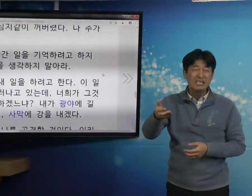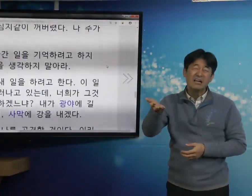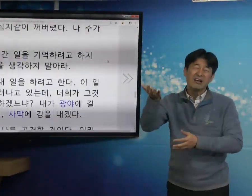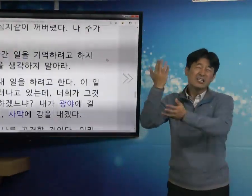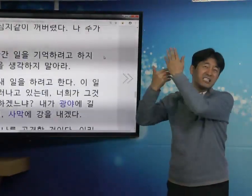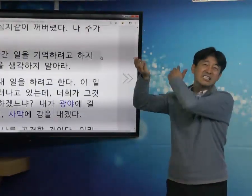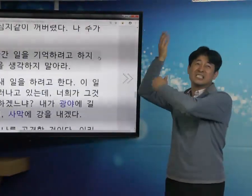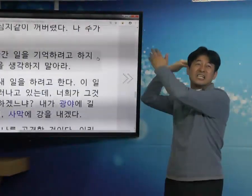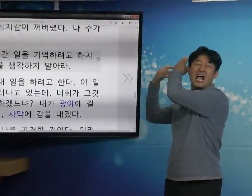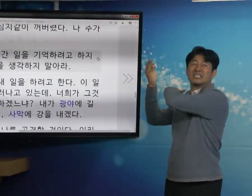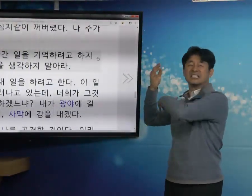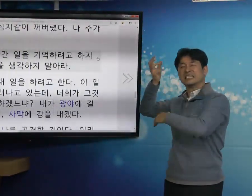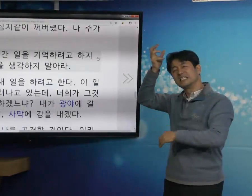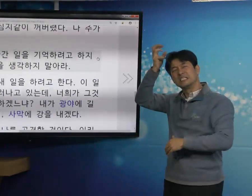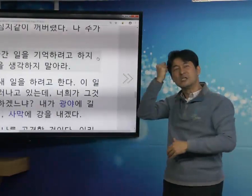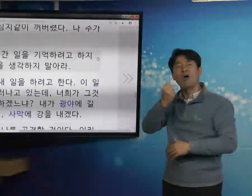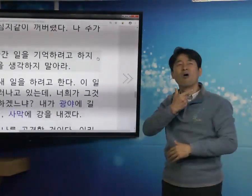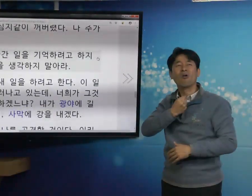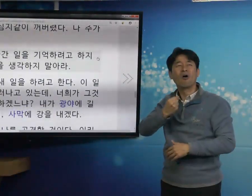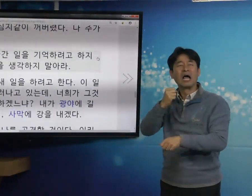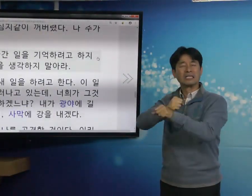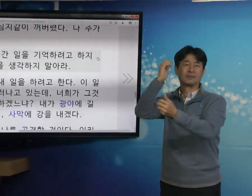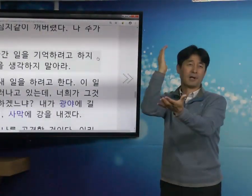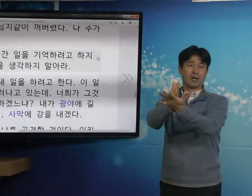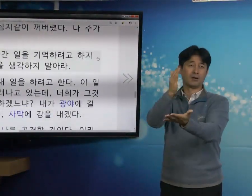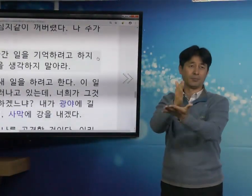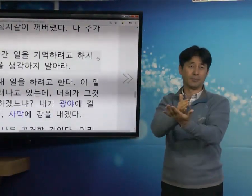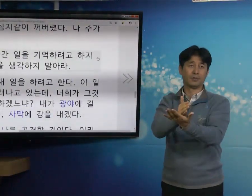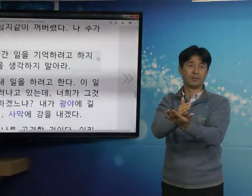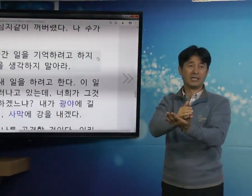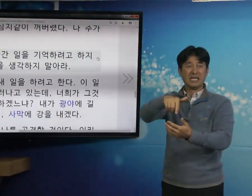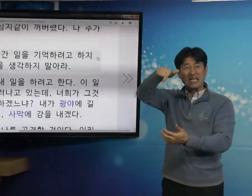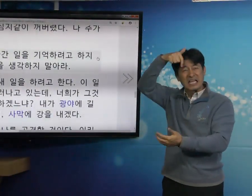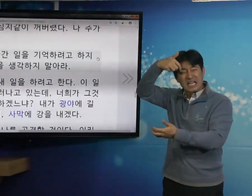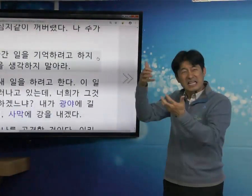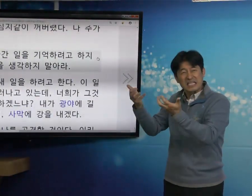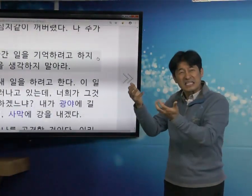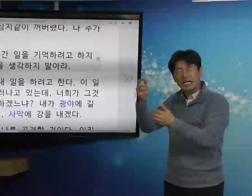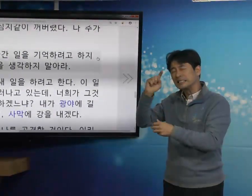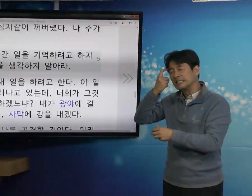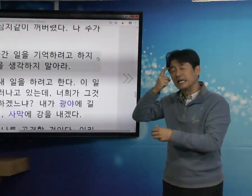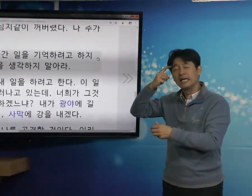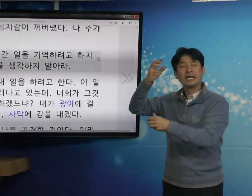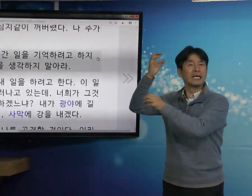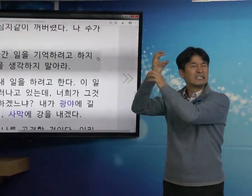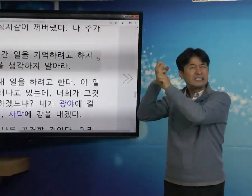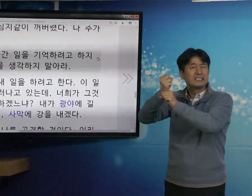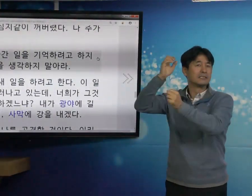너희는 지나간 일을 기억하려고 하지 말며 옛 일을 생각하지